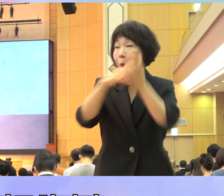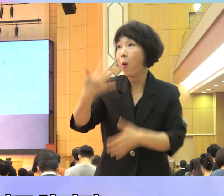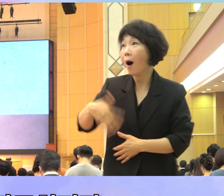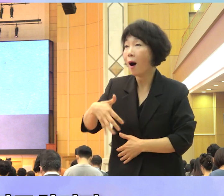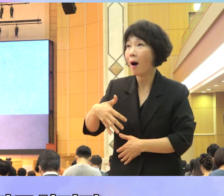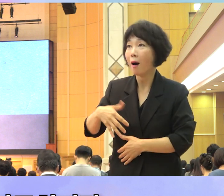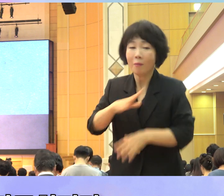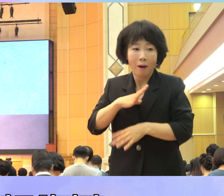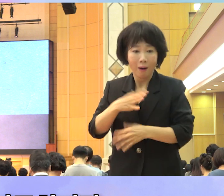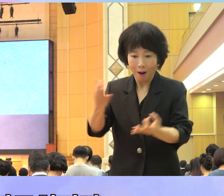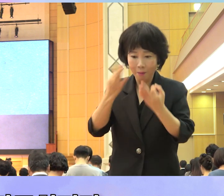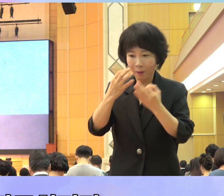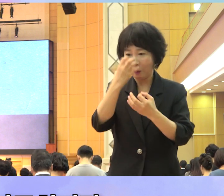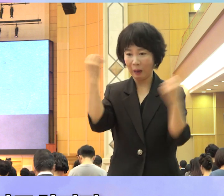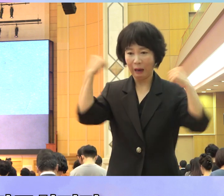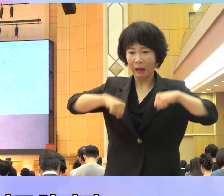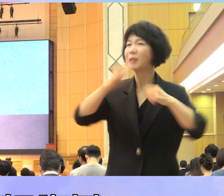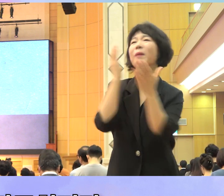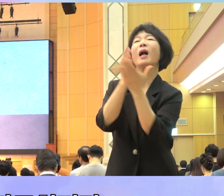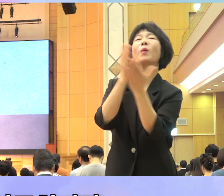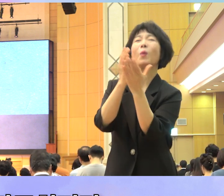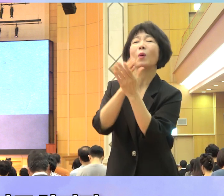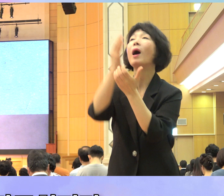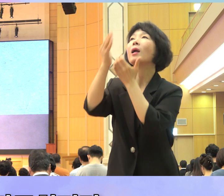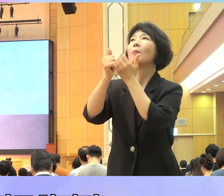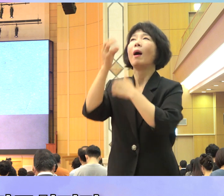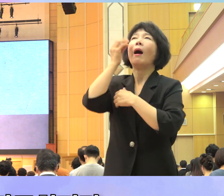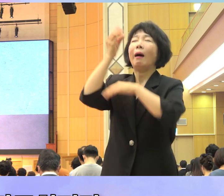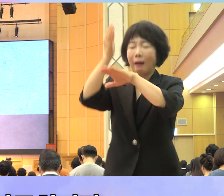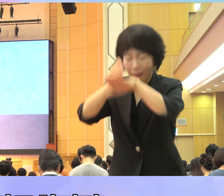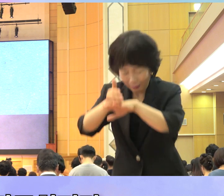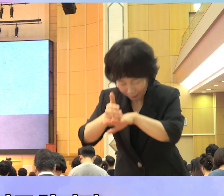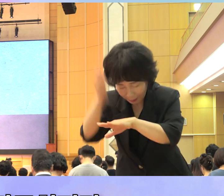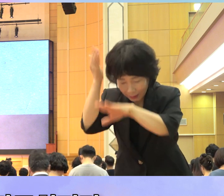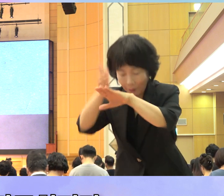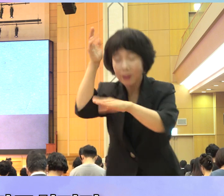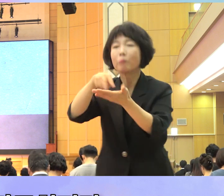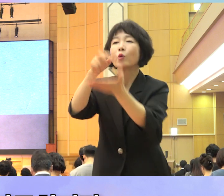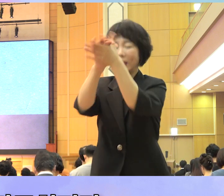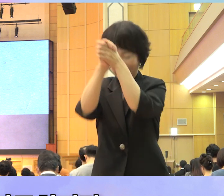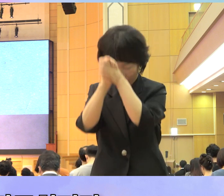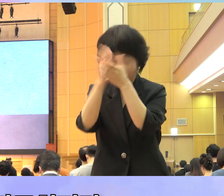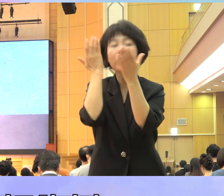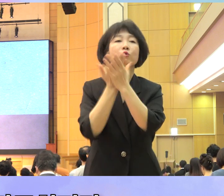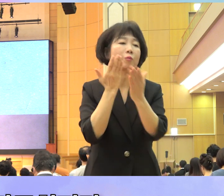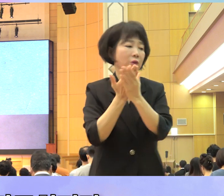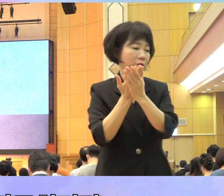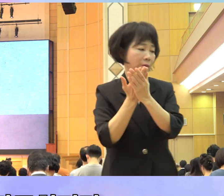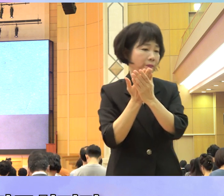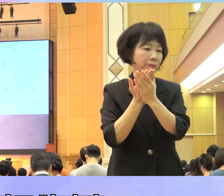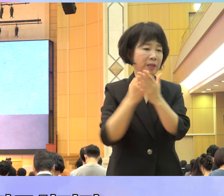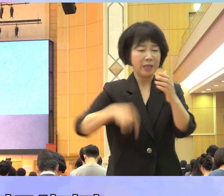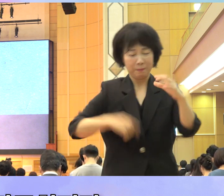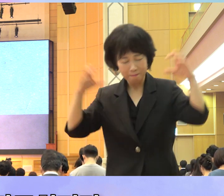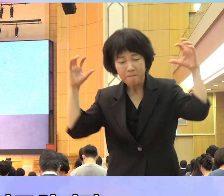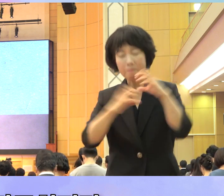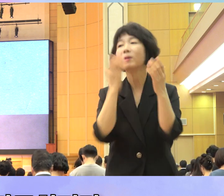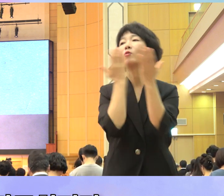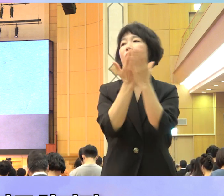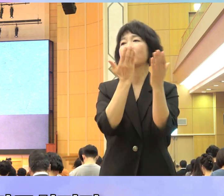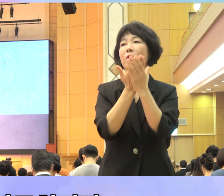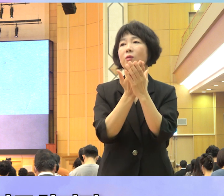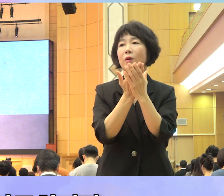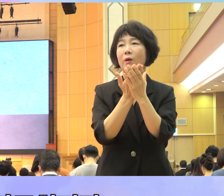때 우리는 우쭐하지 않고 하나님께 감사하며 무릎 꿇으며 기도하게 하여 주시옵시고, 동력하게 하여